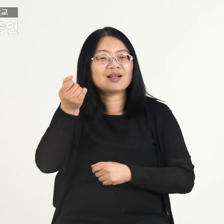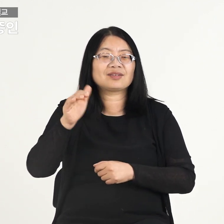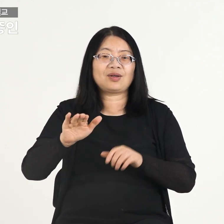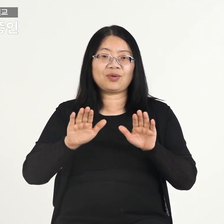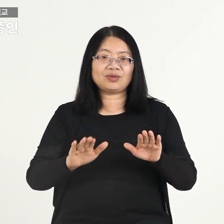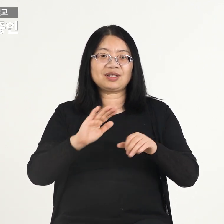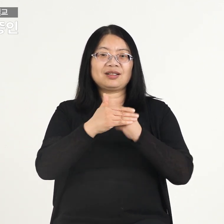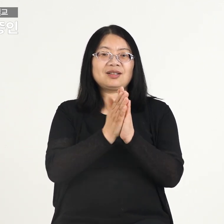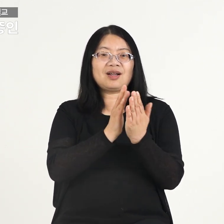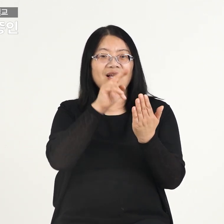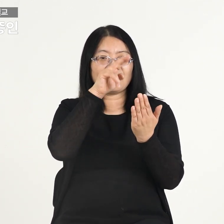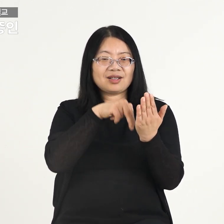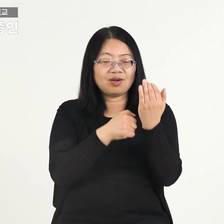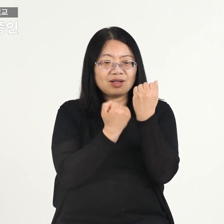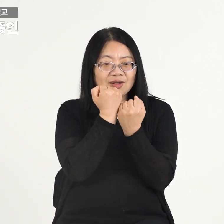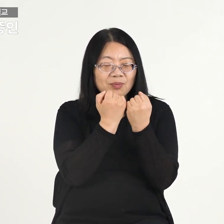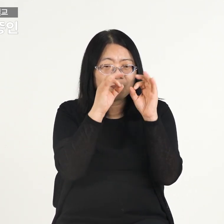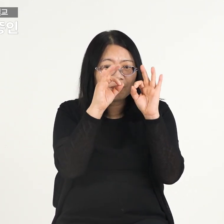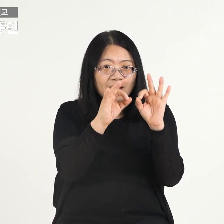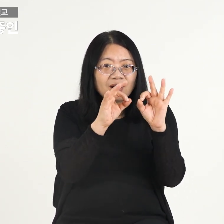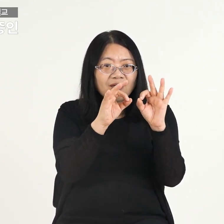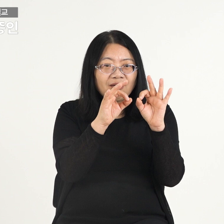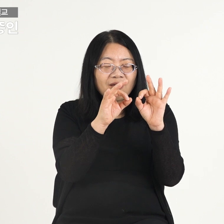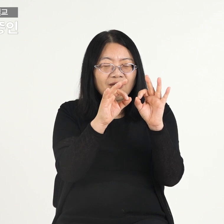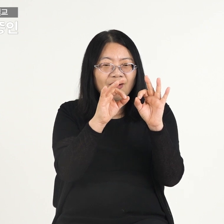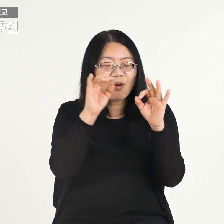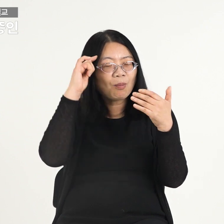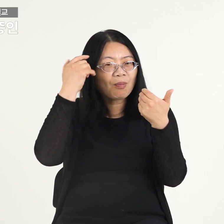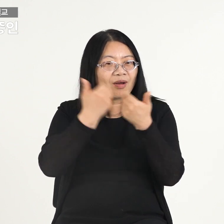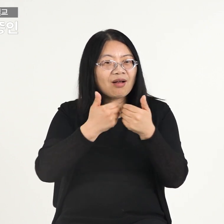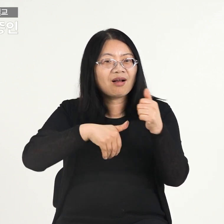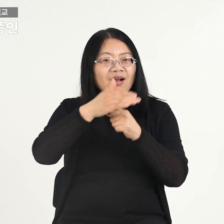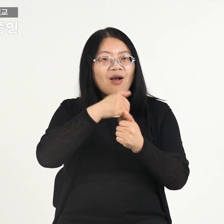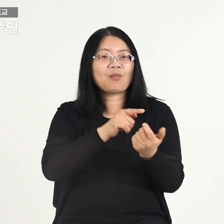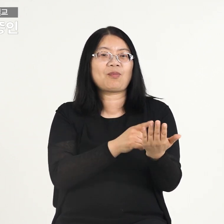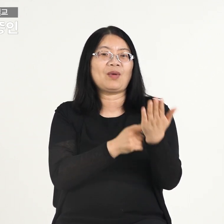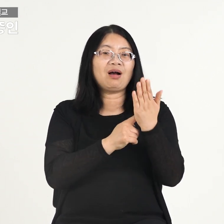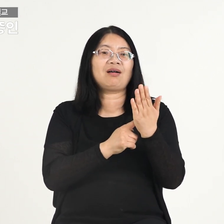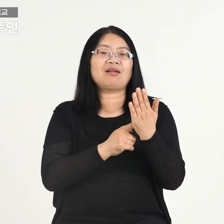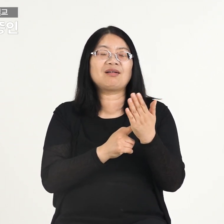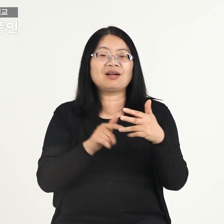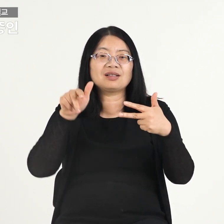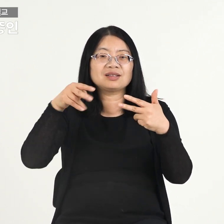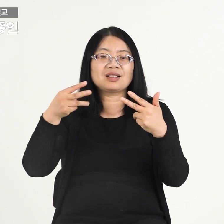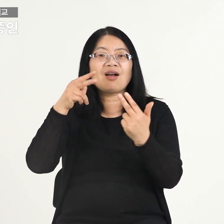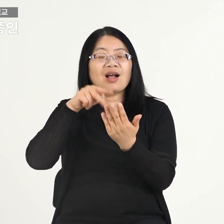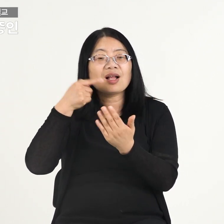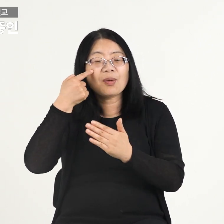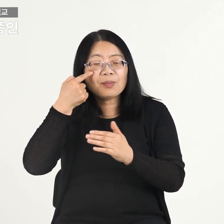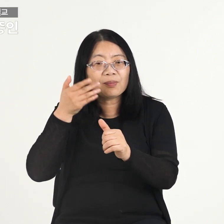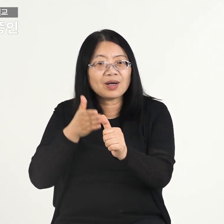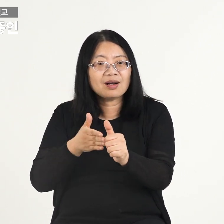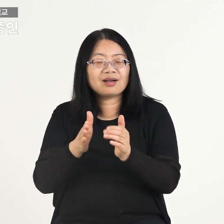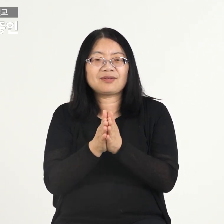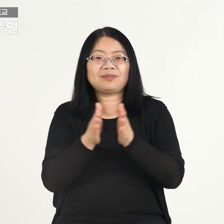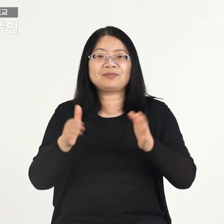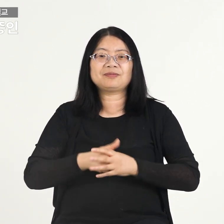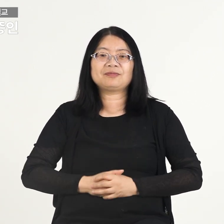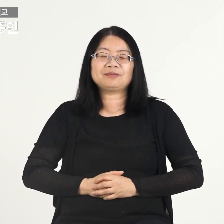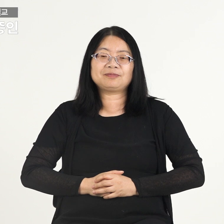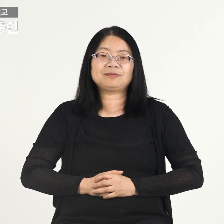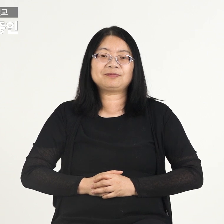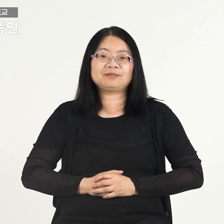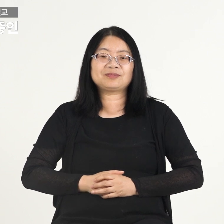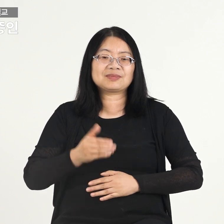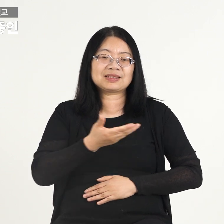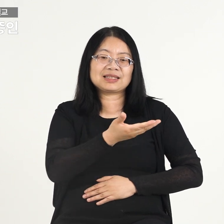오늘 본문 설명에 대반전이 일어나요. 7절을 여러분들이 한번 읽어보십시다.